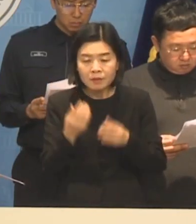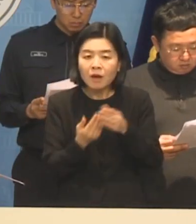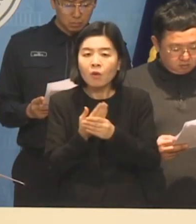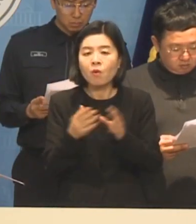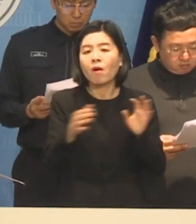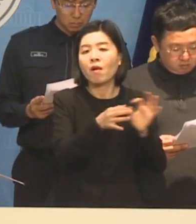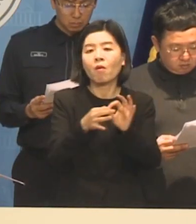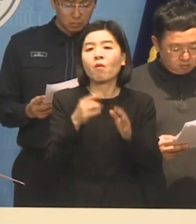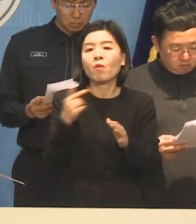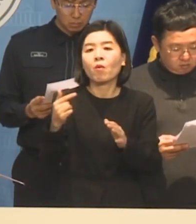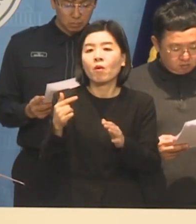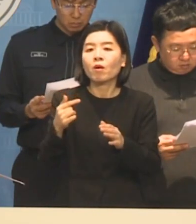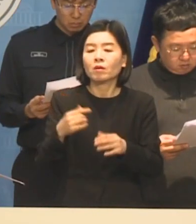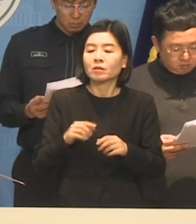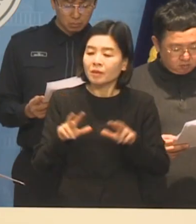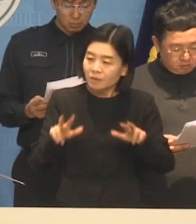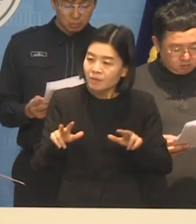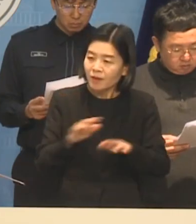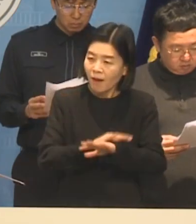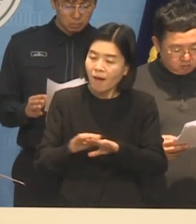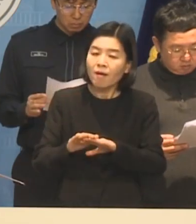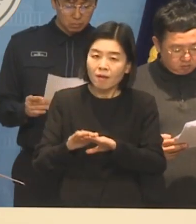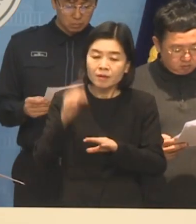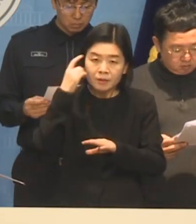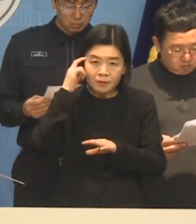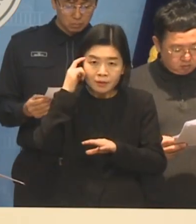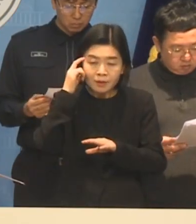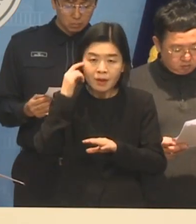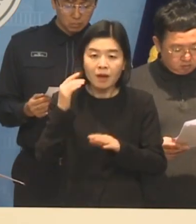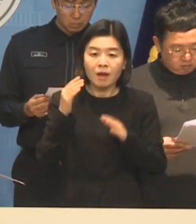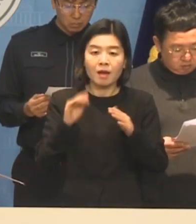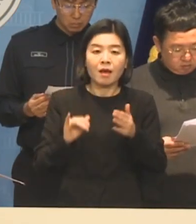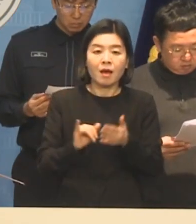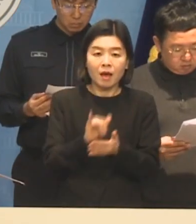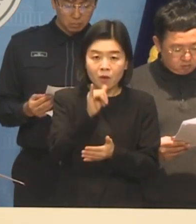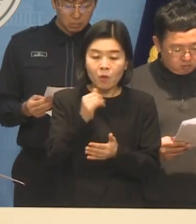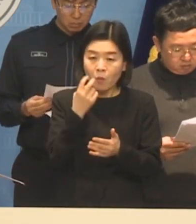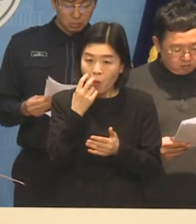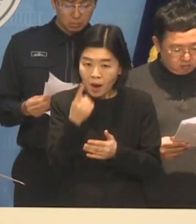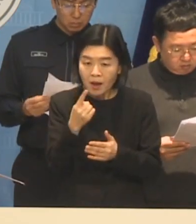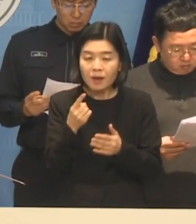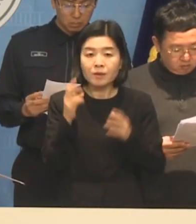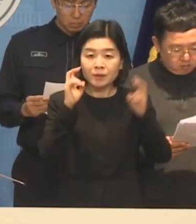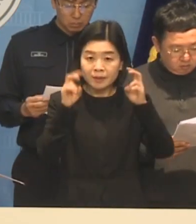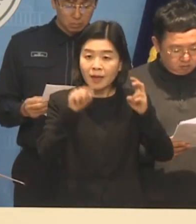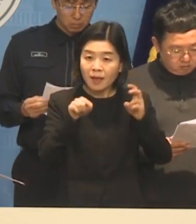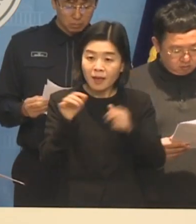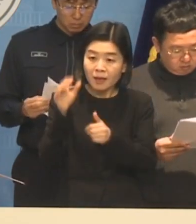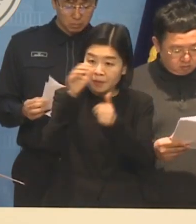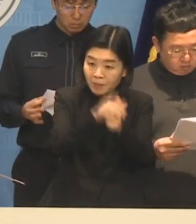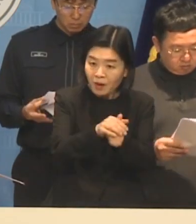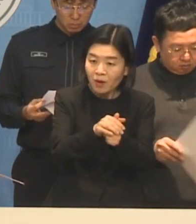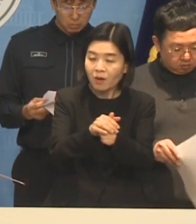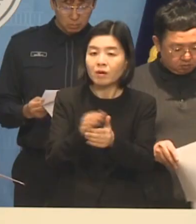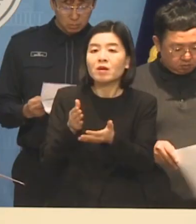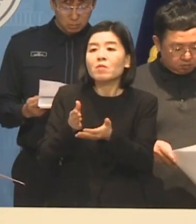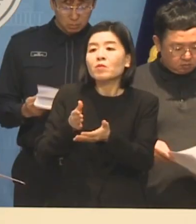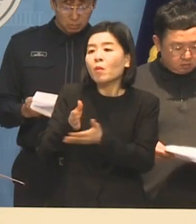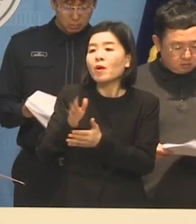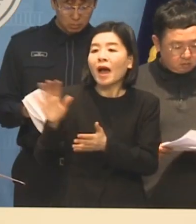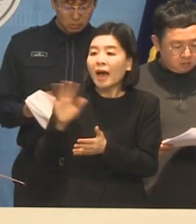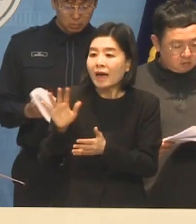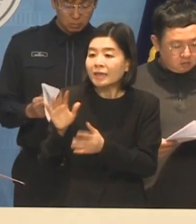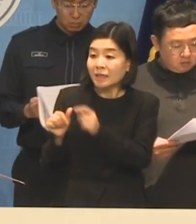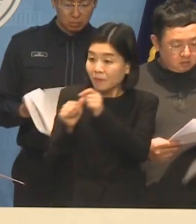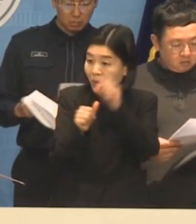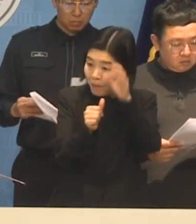점을 엄중히 받아들이고 항공보안 주식회사의 항공 비전문가 낙하산 사장 임명을 즉각 처리할